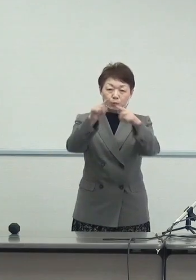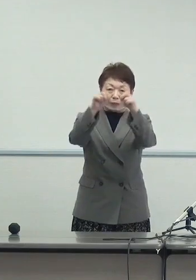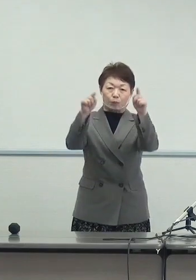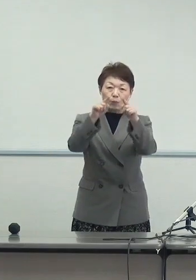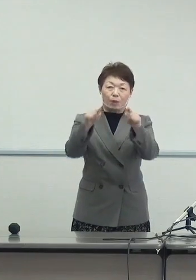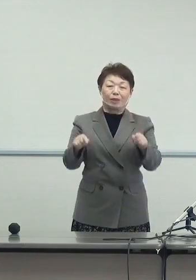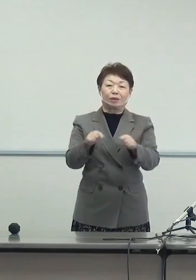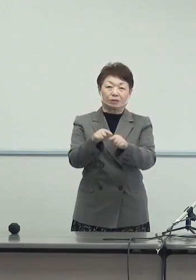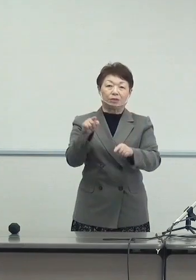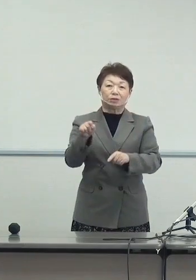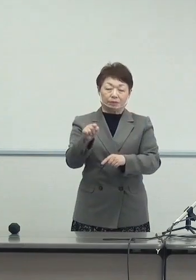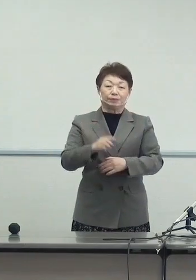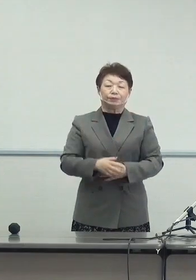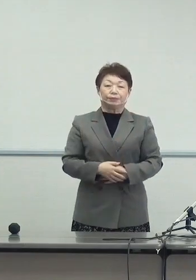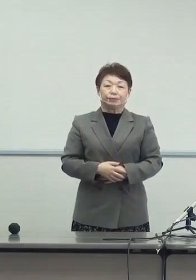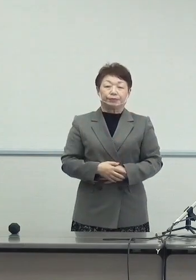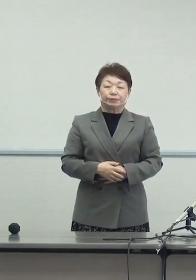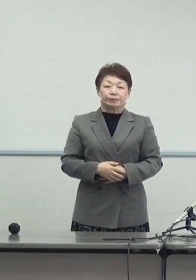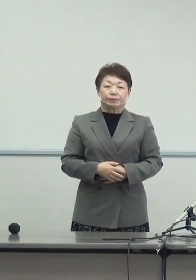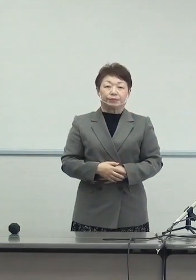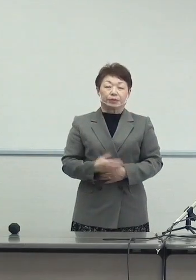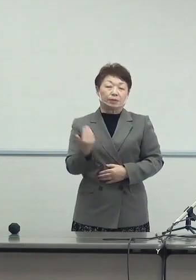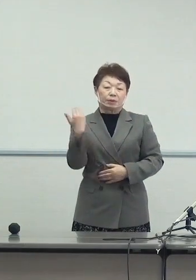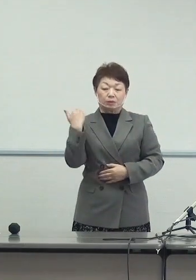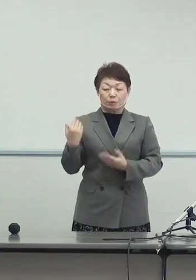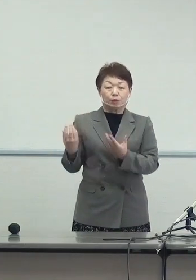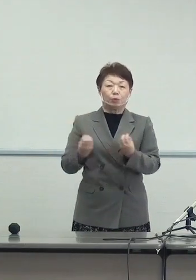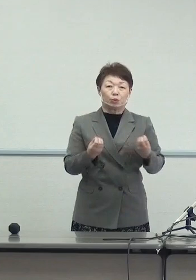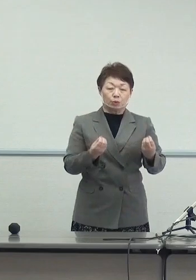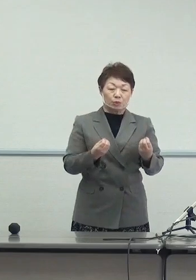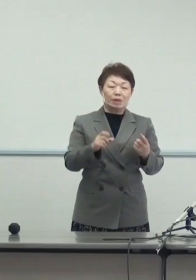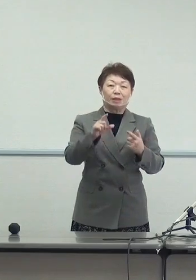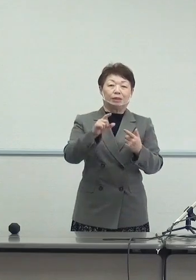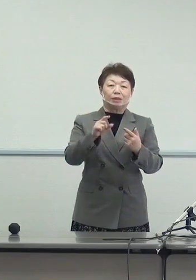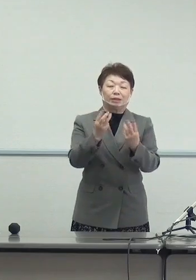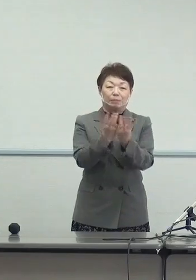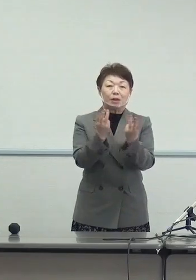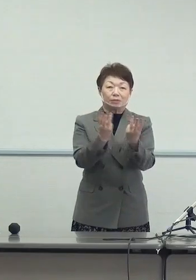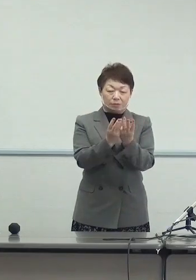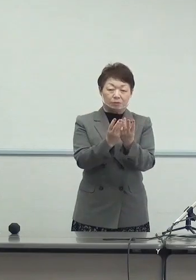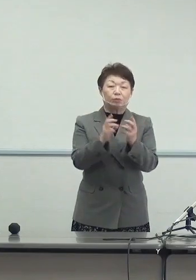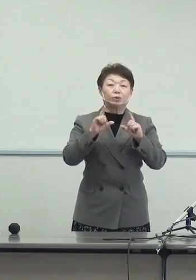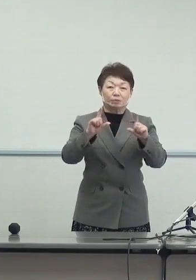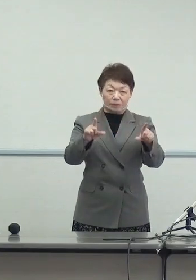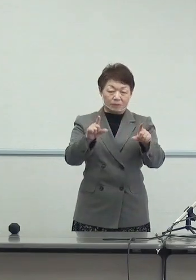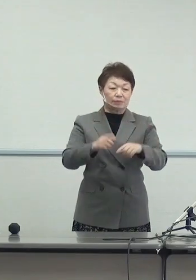ついております。こちらについて、まず先日同様、まずナンバーをご紹介申し上げます。